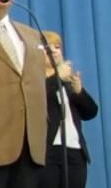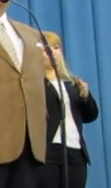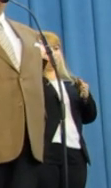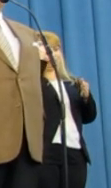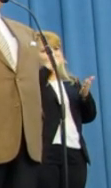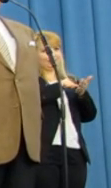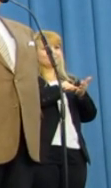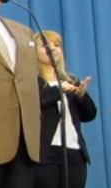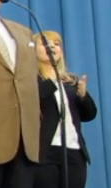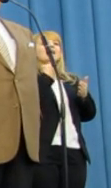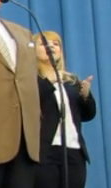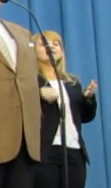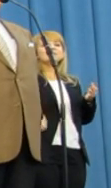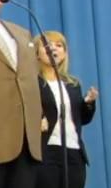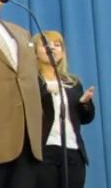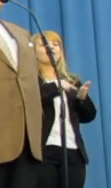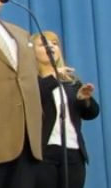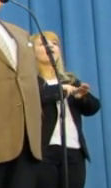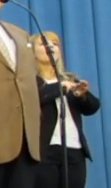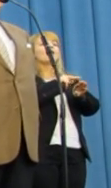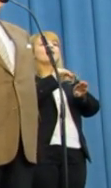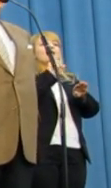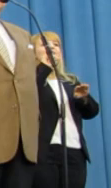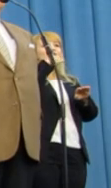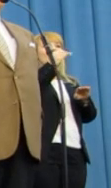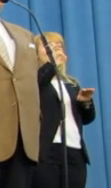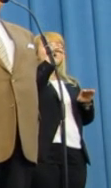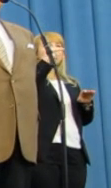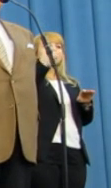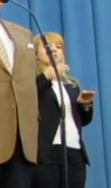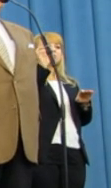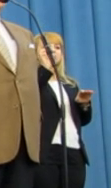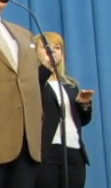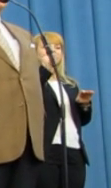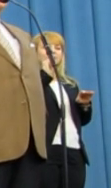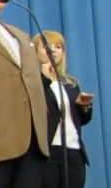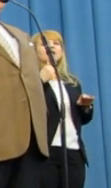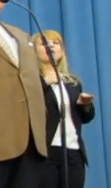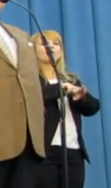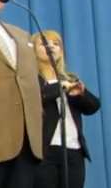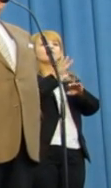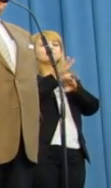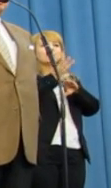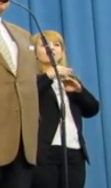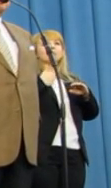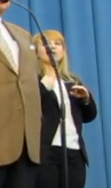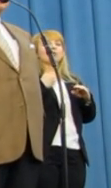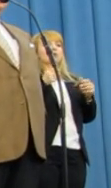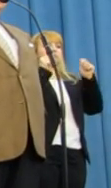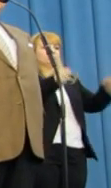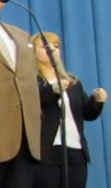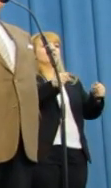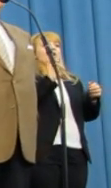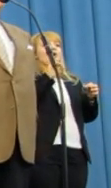Dariusz Joński około godziny 15 w piątek złożył wniosek o odwołanie mnie z